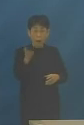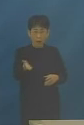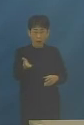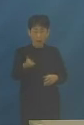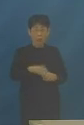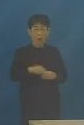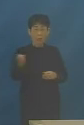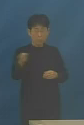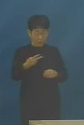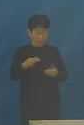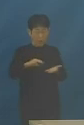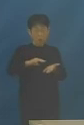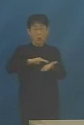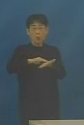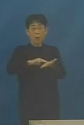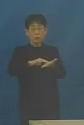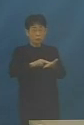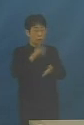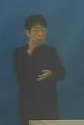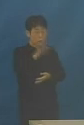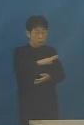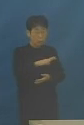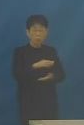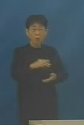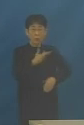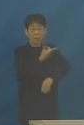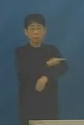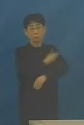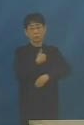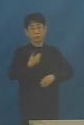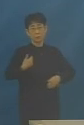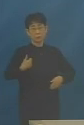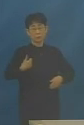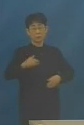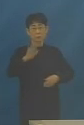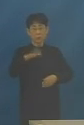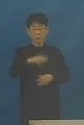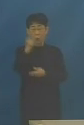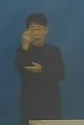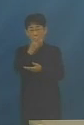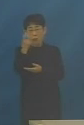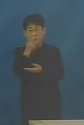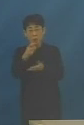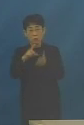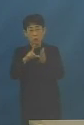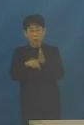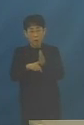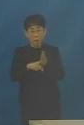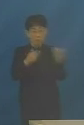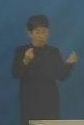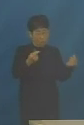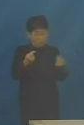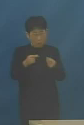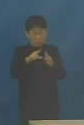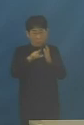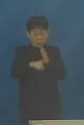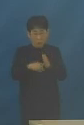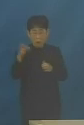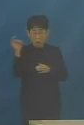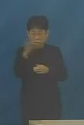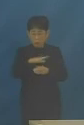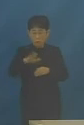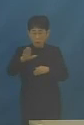ワクチンは無料で接種するわけであります馬検査もそうであったら無料であるという国策があってもおかしくは